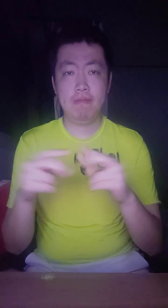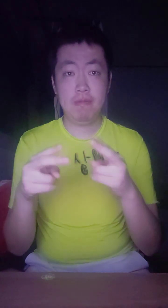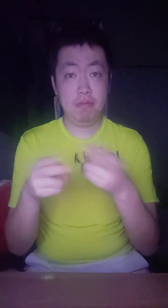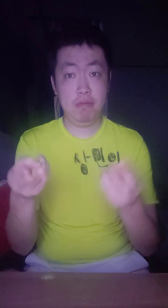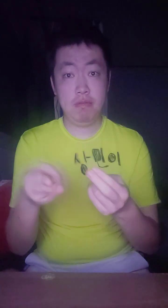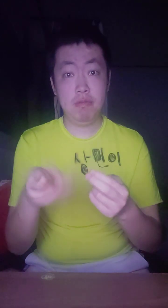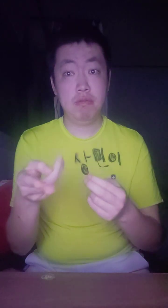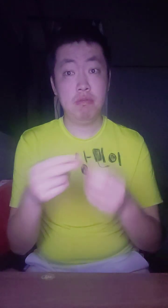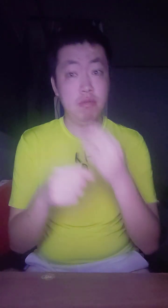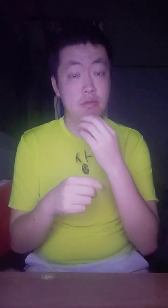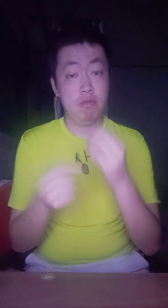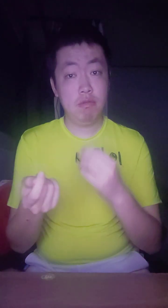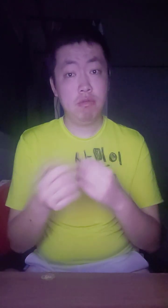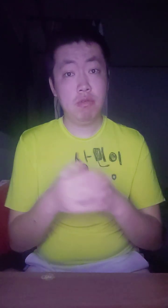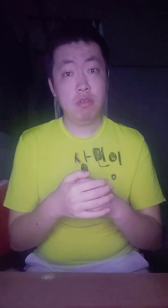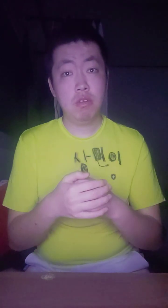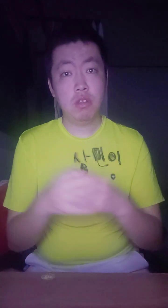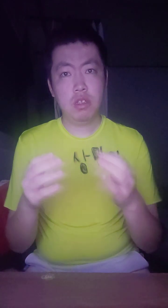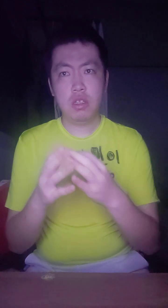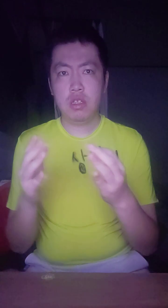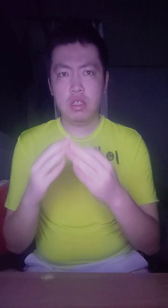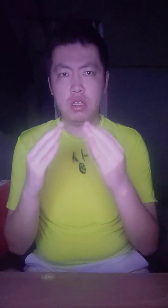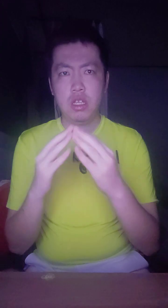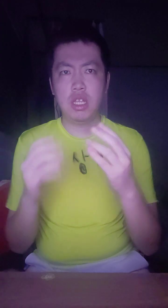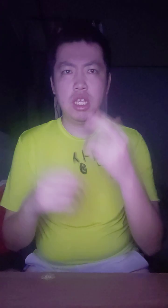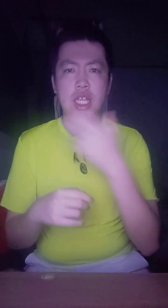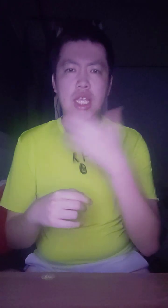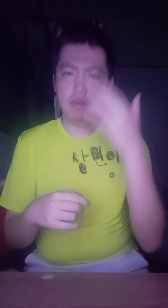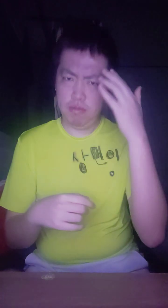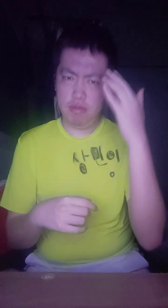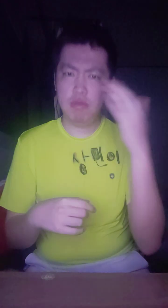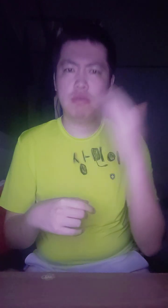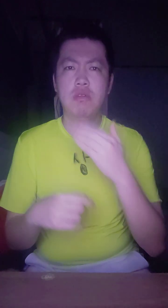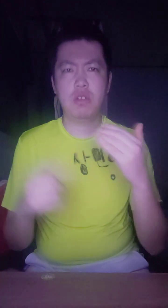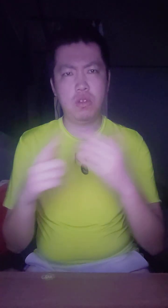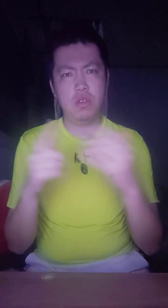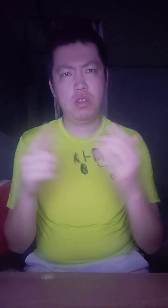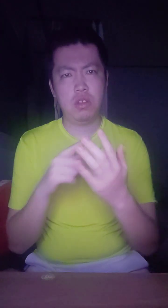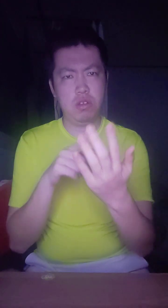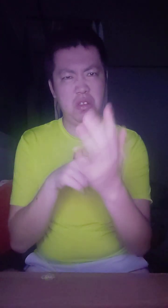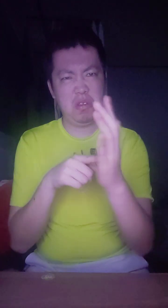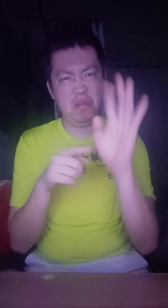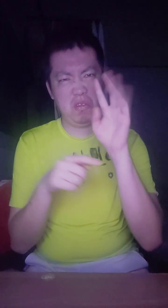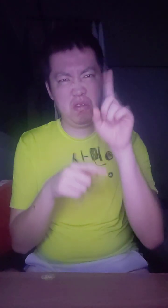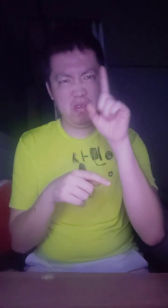발견했습니다. 알고 보니 A씨 친구의 아버지가 몰래 설치한 불법 카메라였습니다.